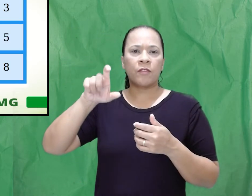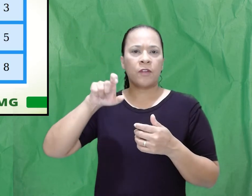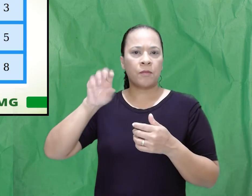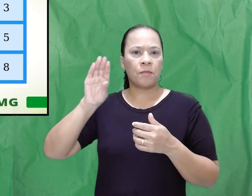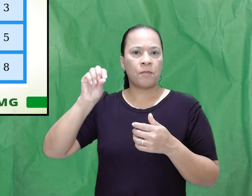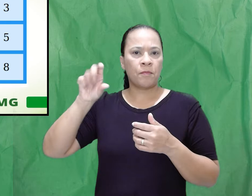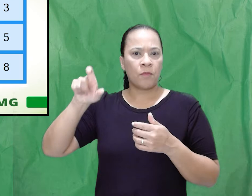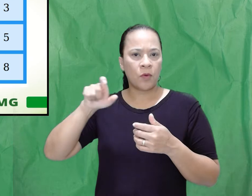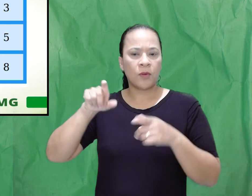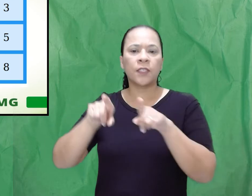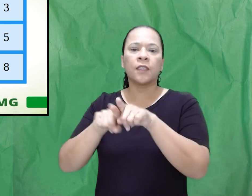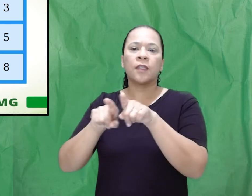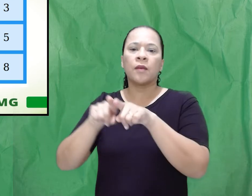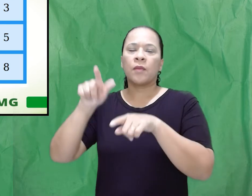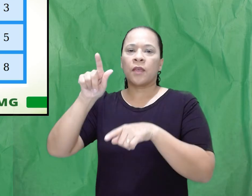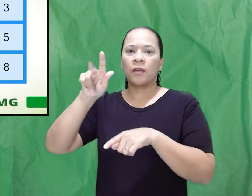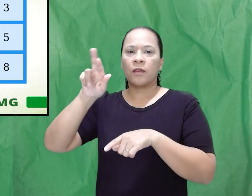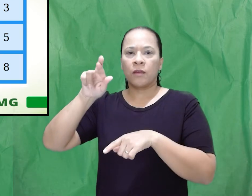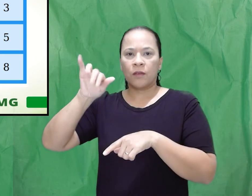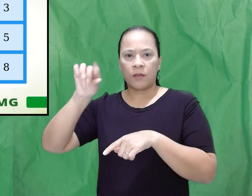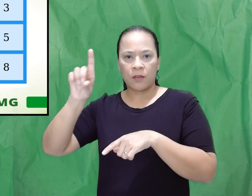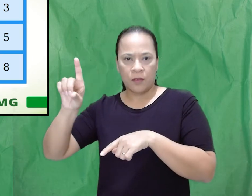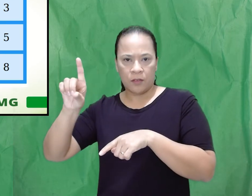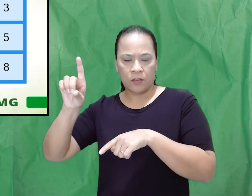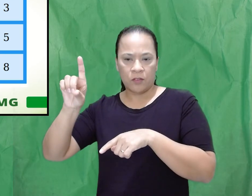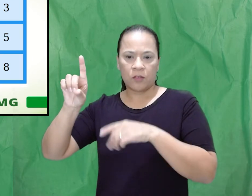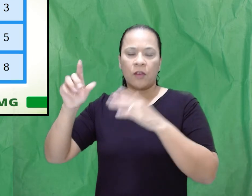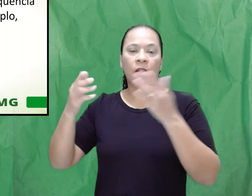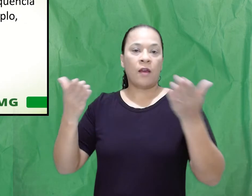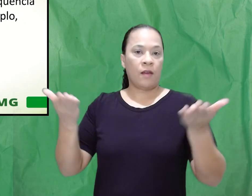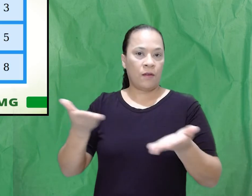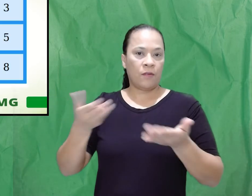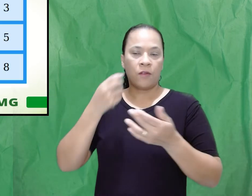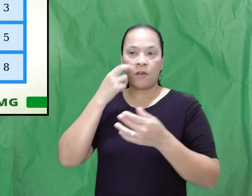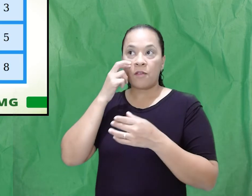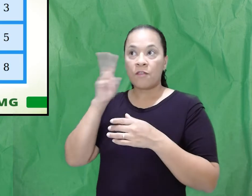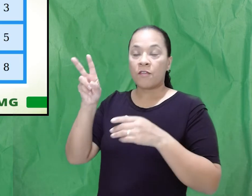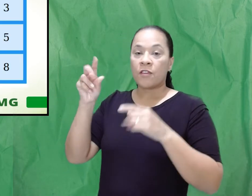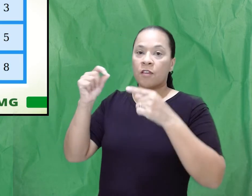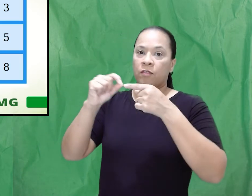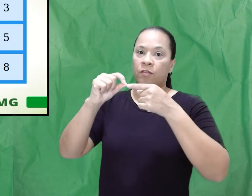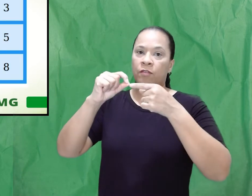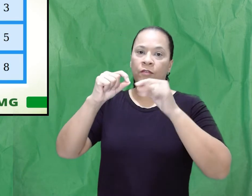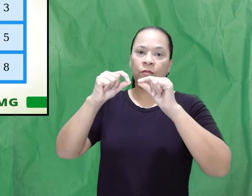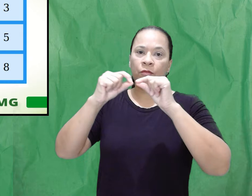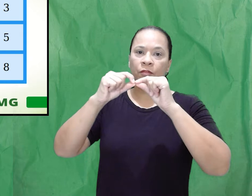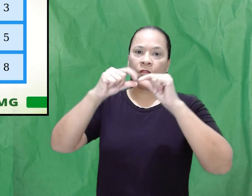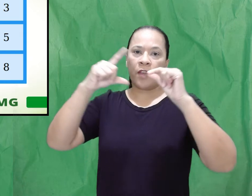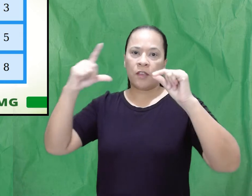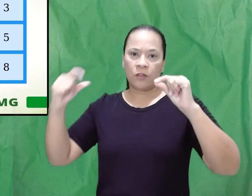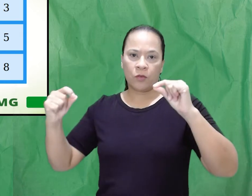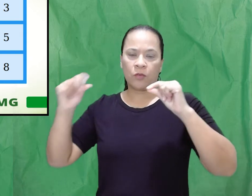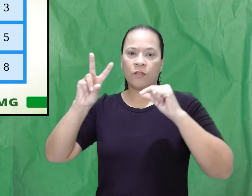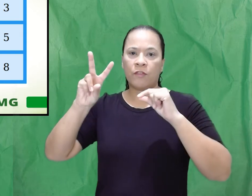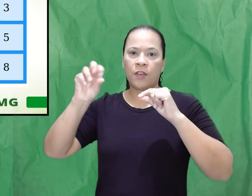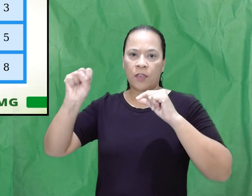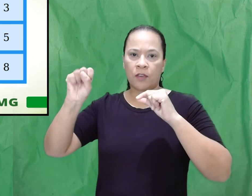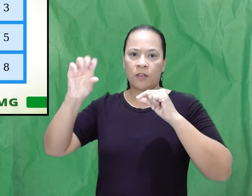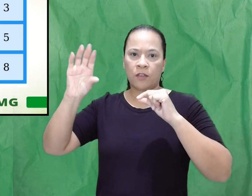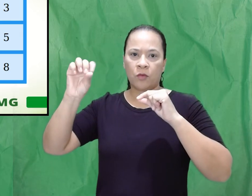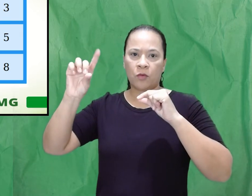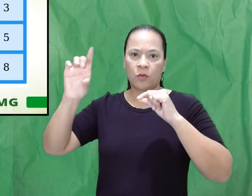e Grid, vamos ver agora no VS Code, um pouquinho para frente. Então, tem outro tipo